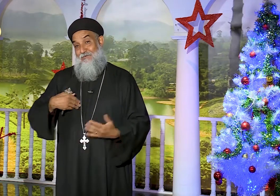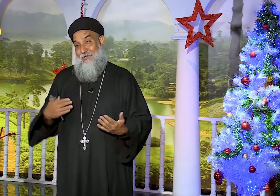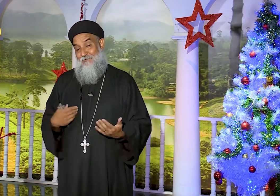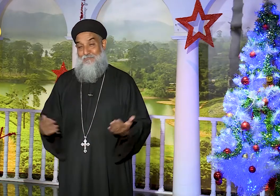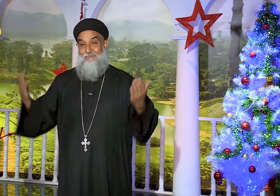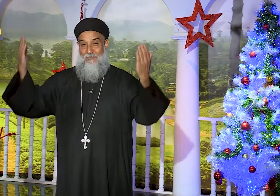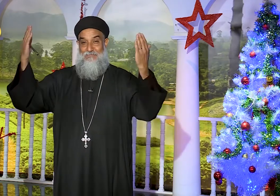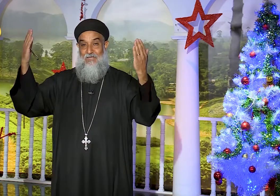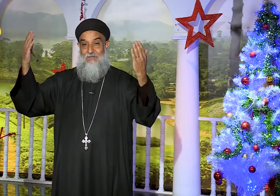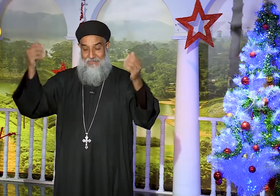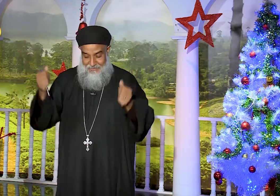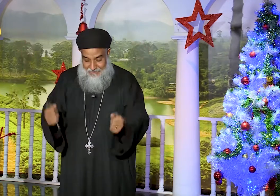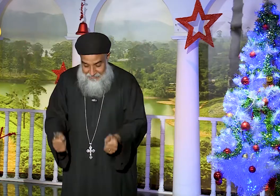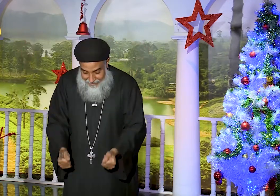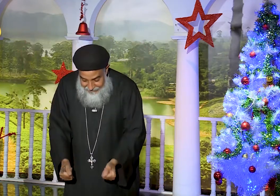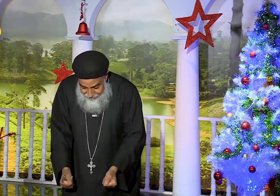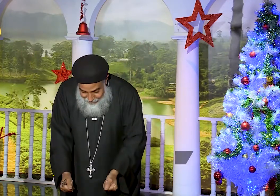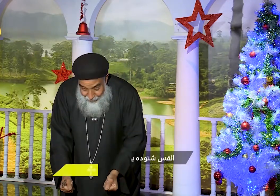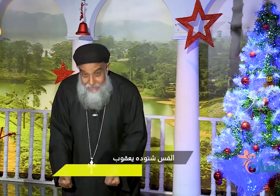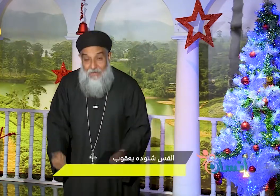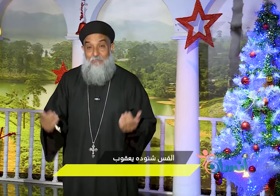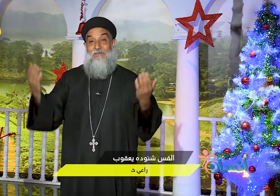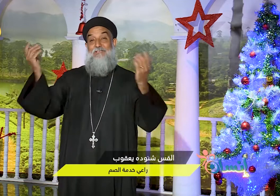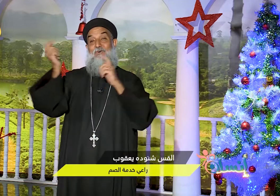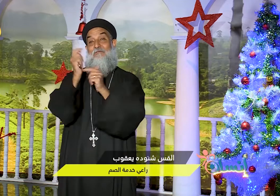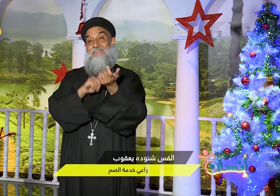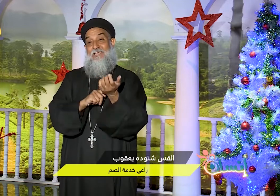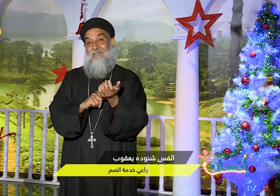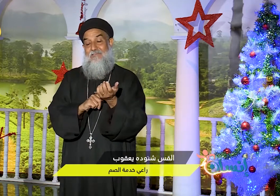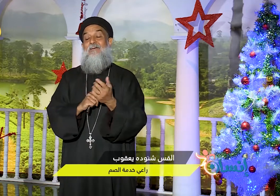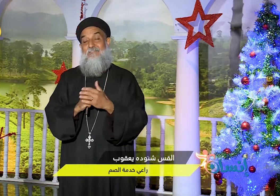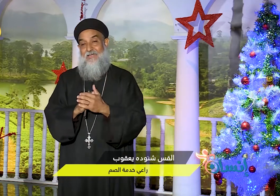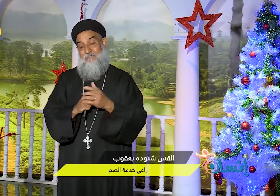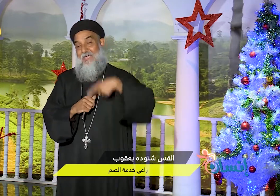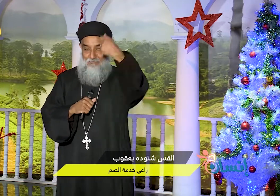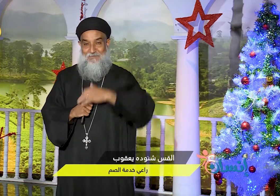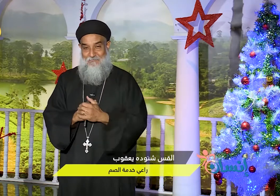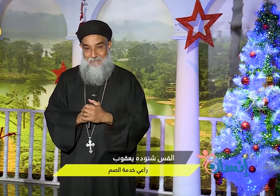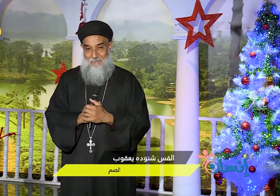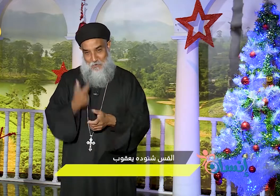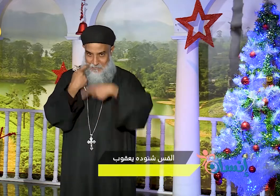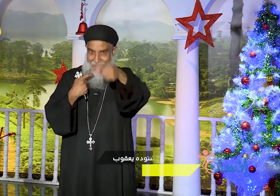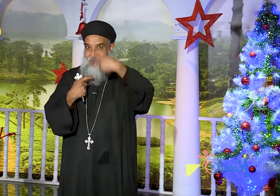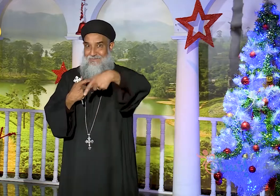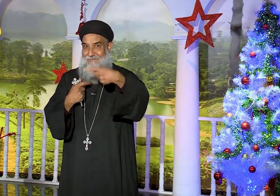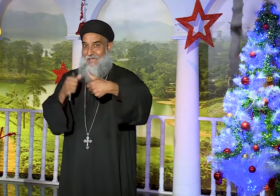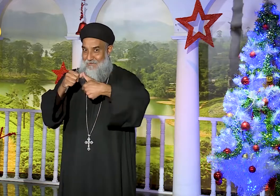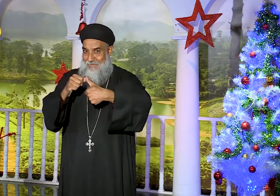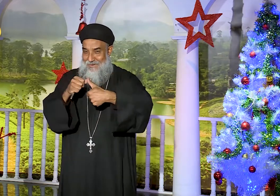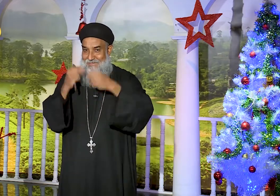صليبك بتصلي بتقدم سجود لربنا يسوع المسيح؟ طيب نكمل، خد بالك هكمل.